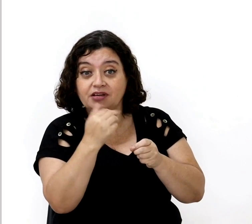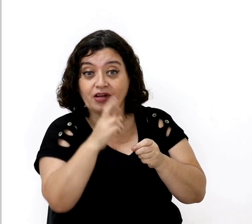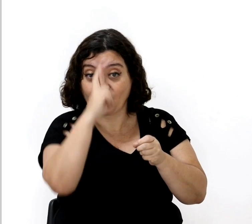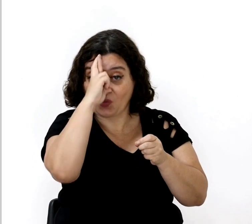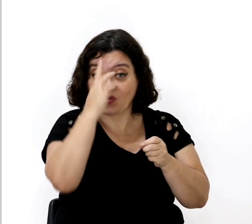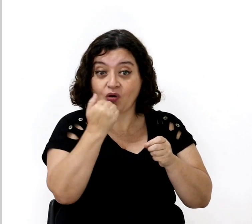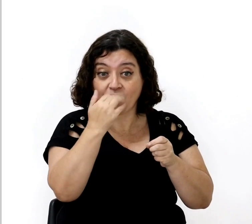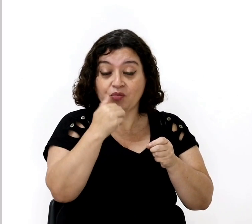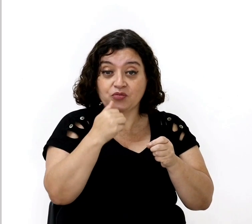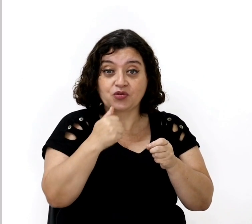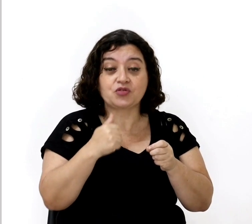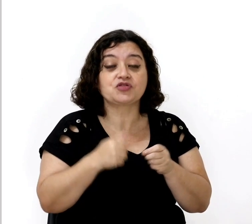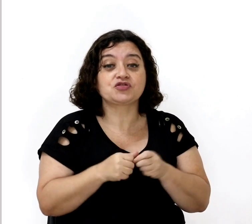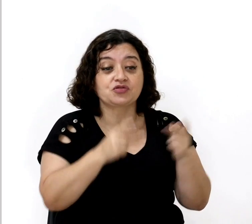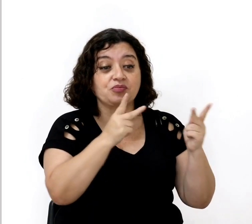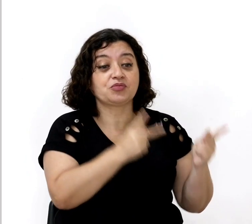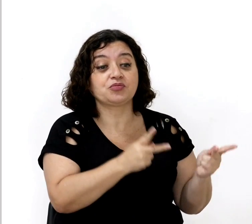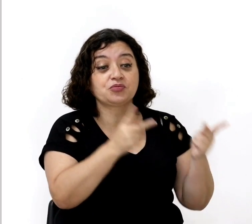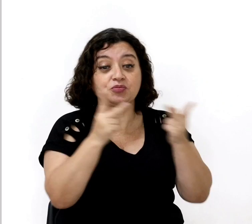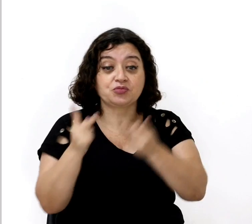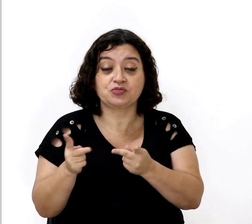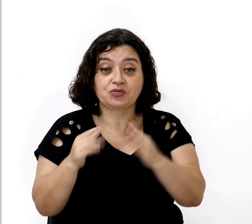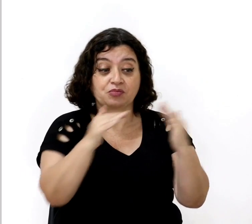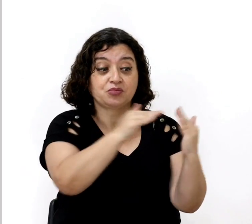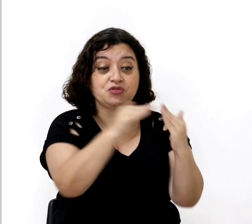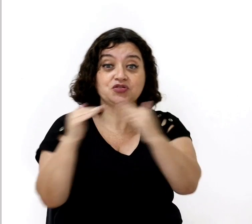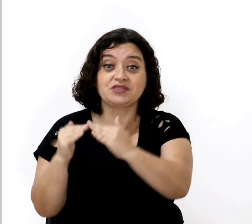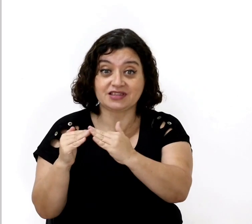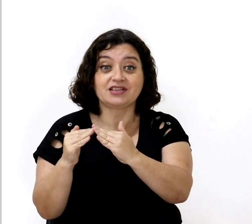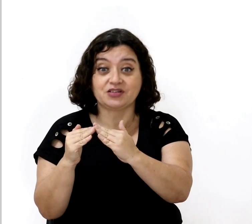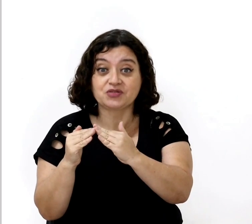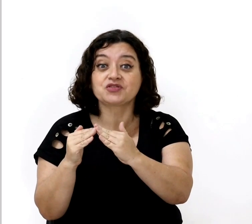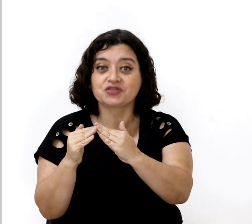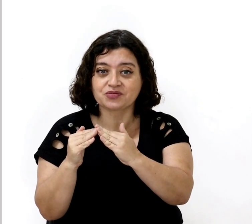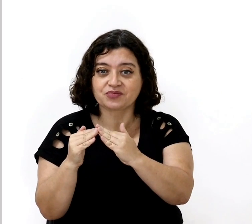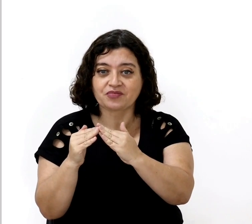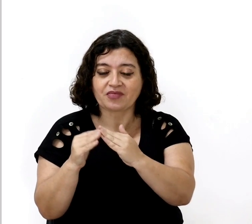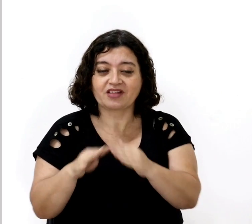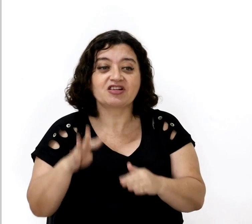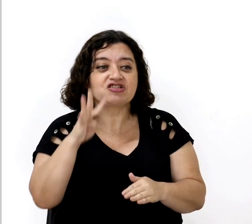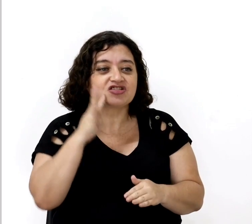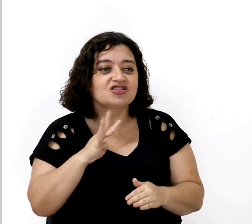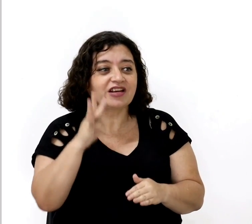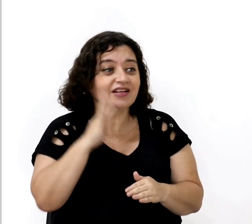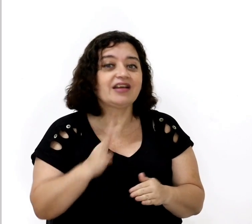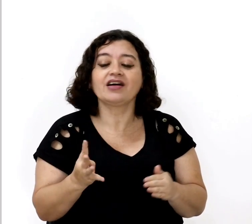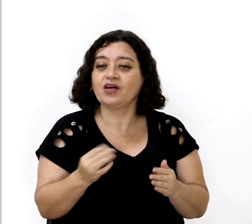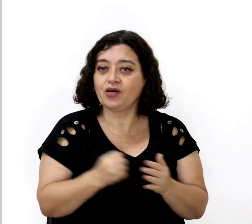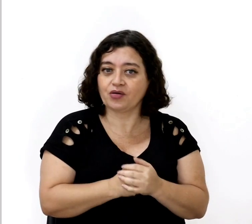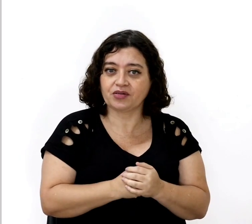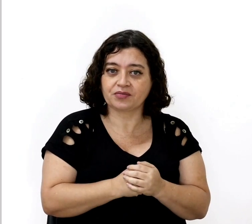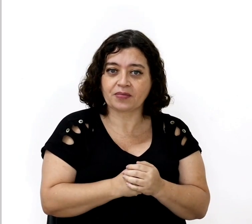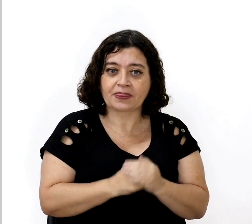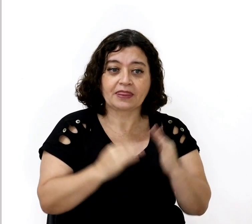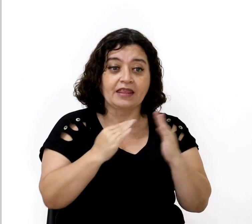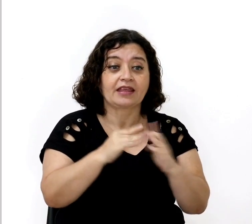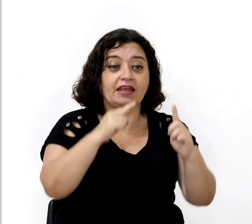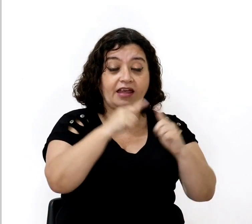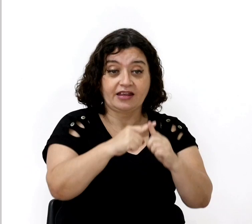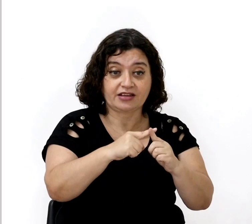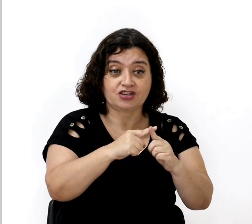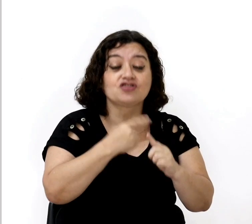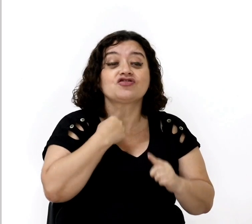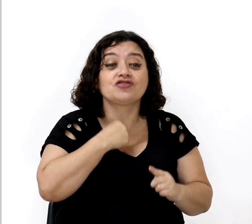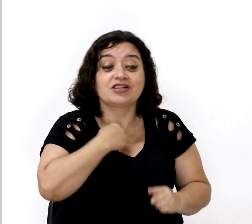Isso me deixou, eu me empolguei na época, eu estava só congregando na igreja, eu achei muito legal a iniciativa. Legal. Porque a igreja quer